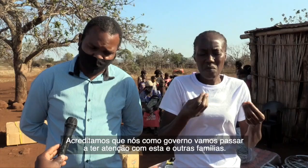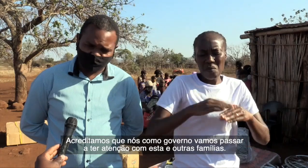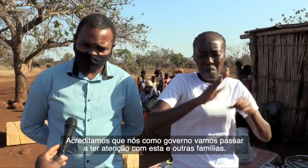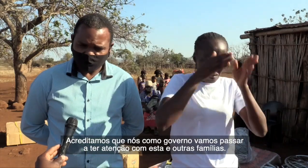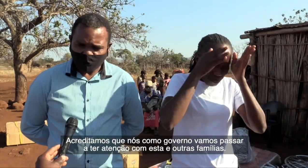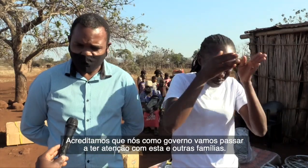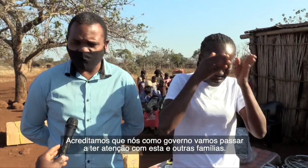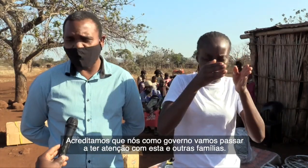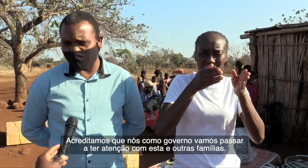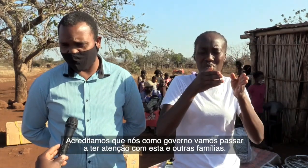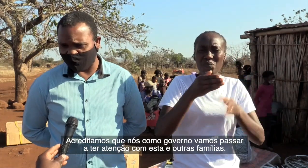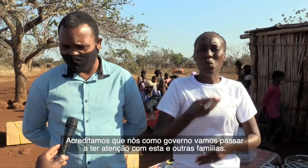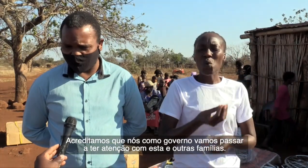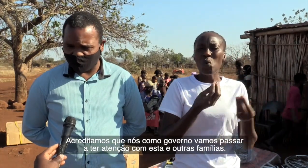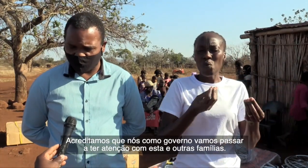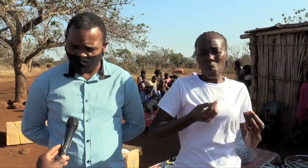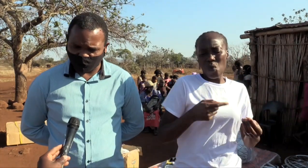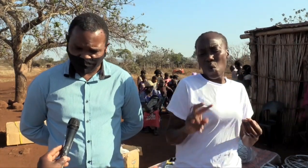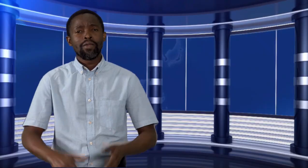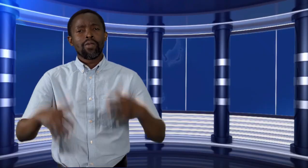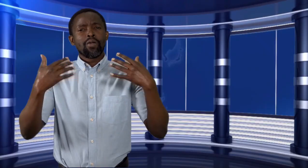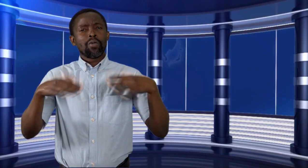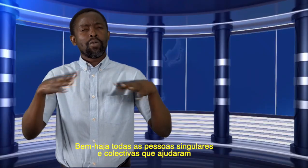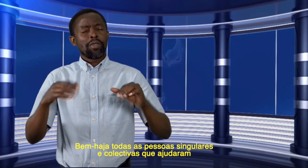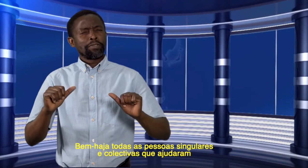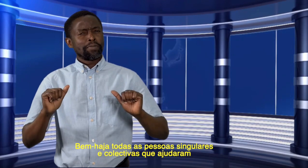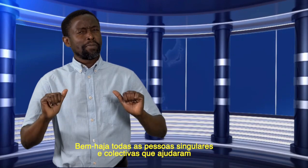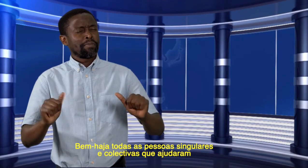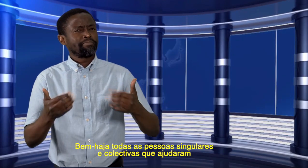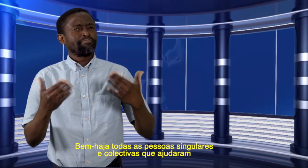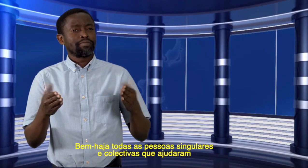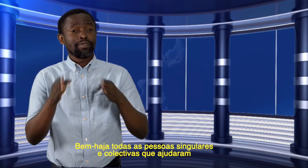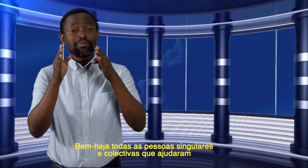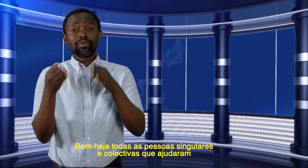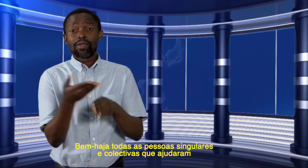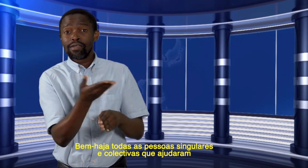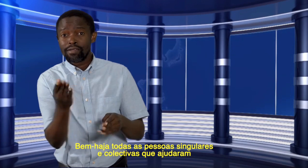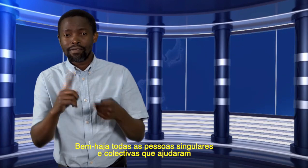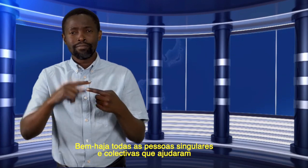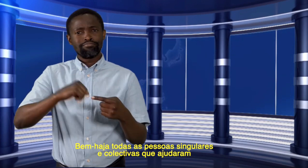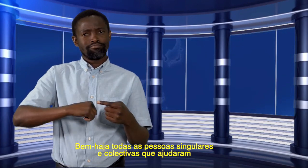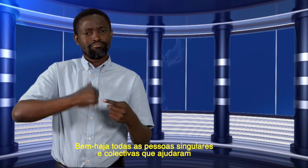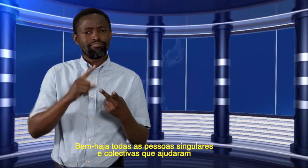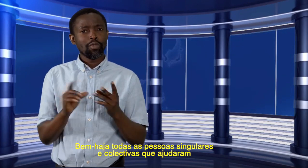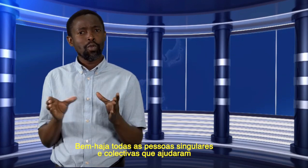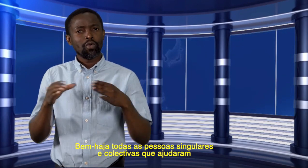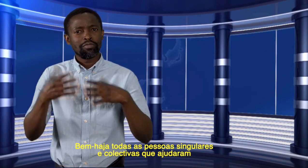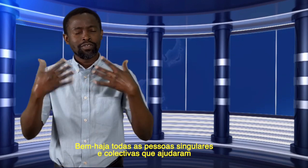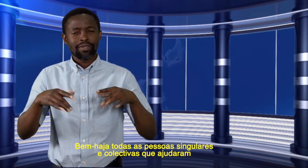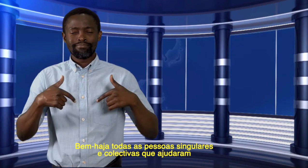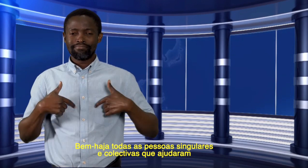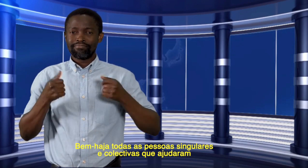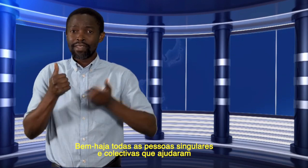estas famílias, assim como outras famílias que nós temos a nível do posto. Bem-haja todas as pessoas singulares e